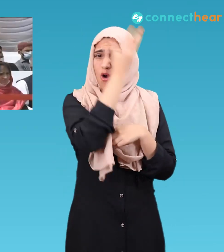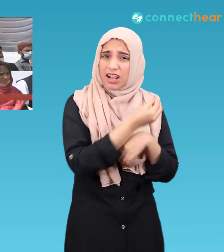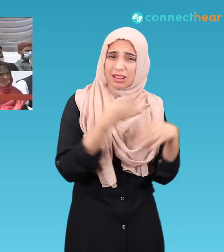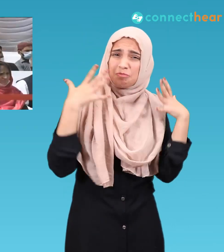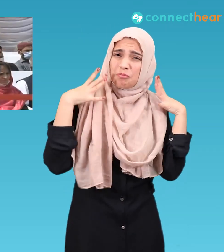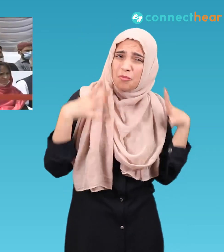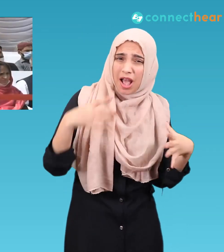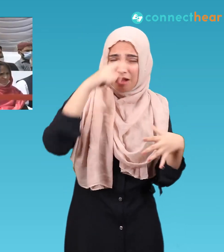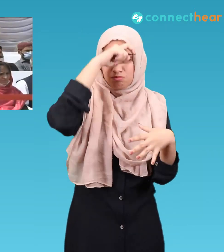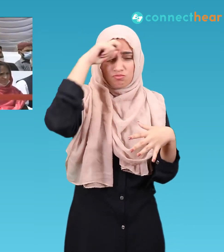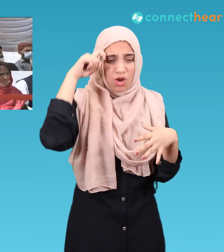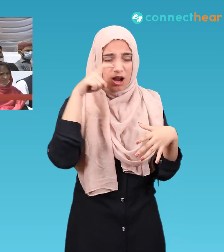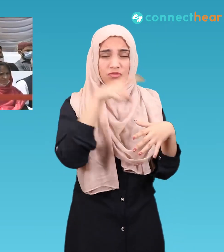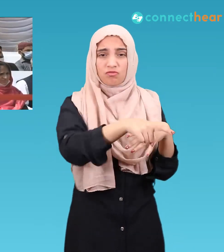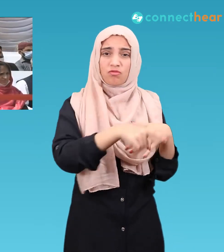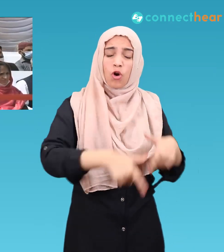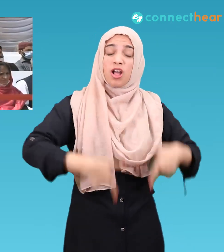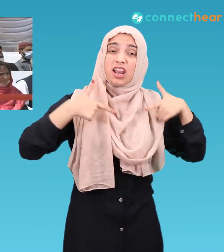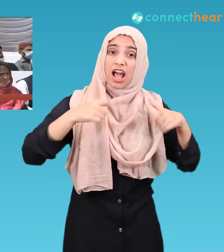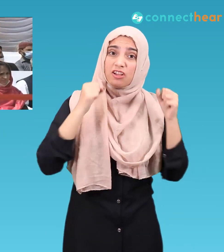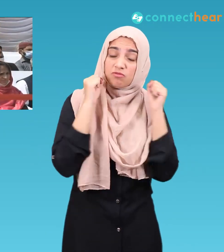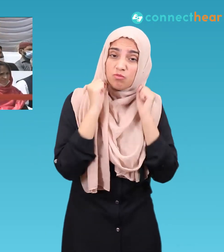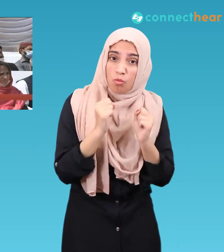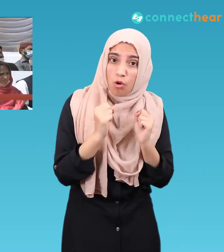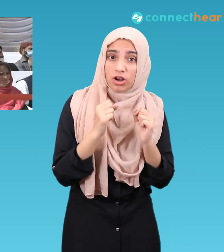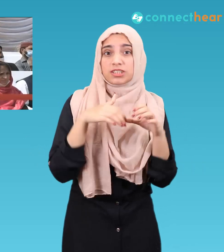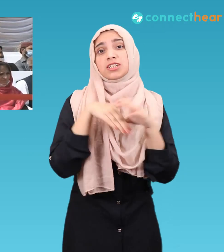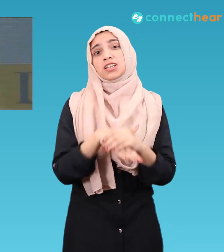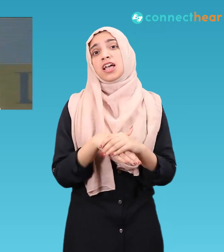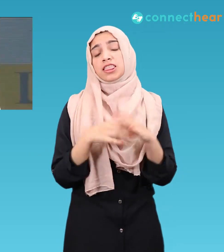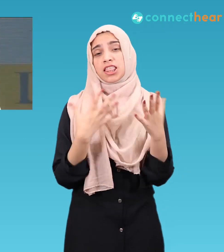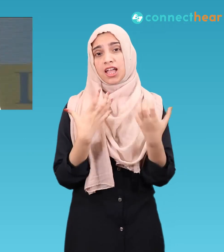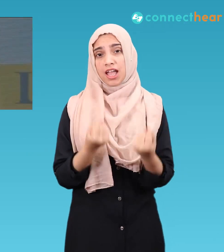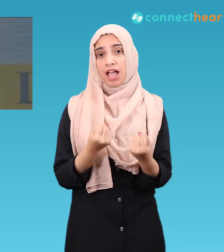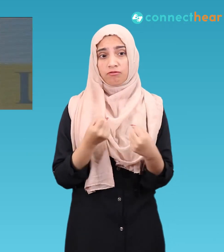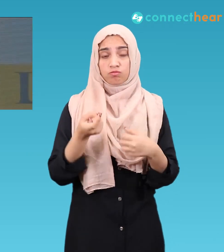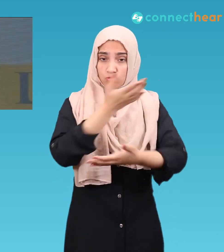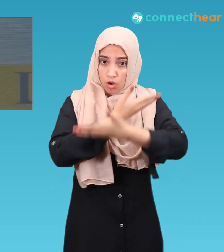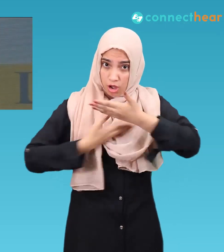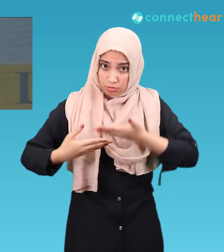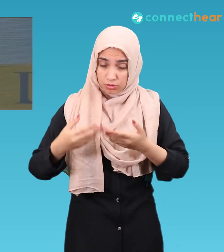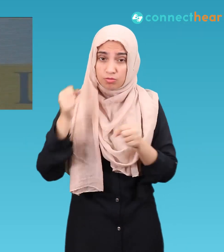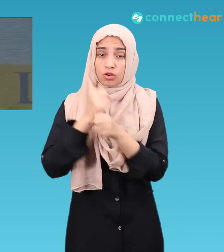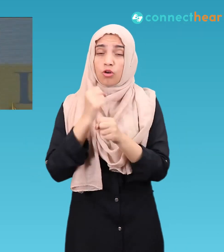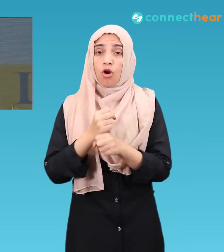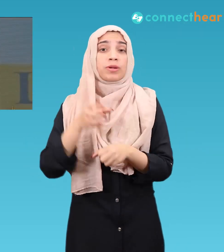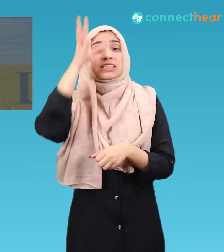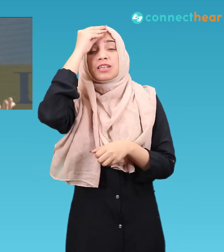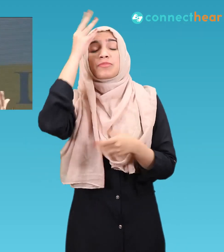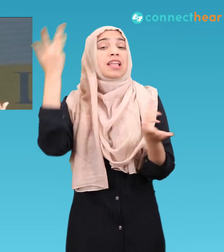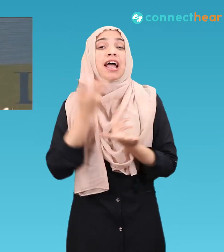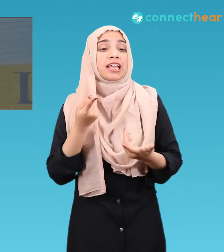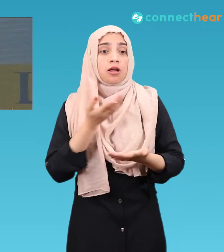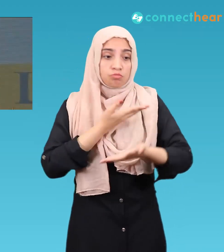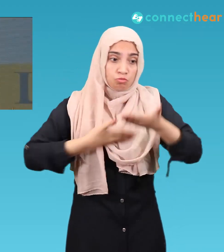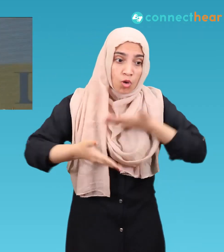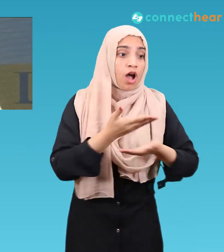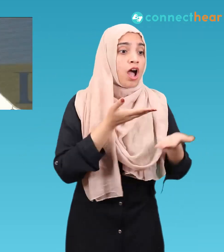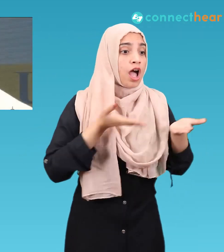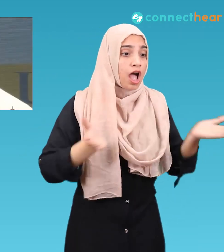जो ज़िंदगी की रेस में पीछे रह गया है, हमने उसको ऊपर लेके आना